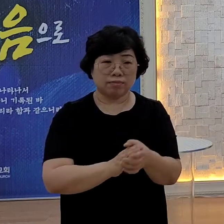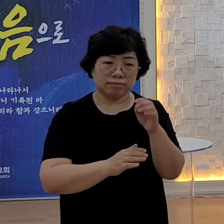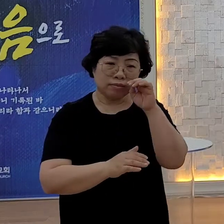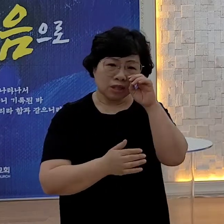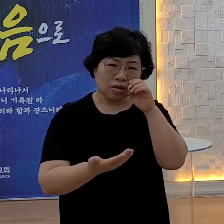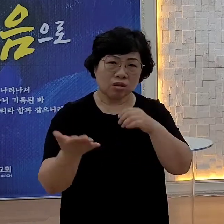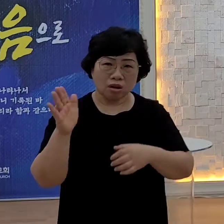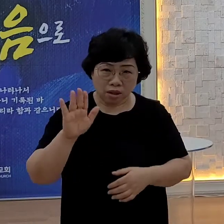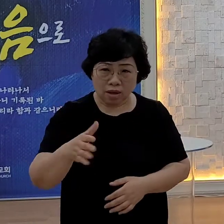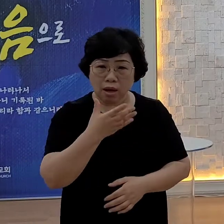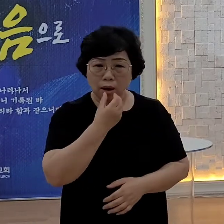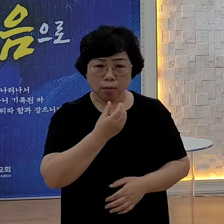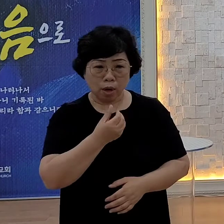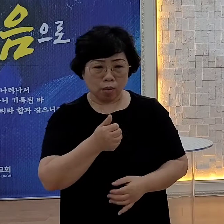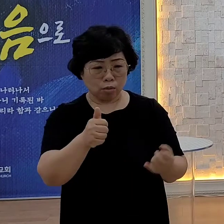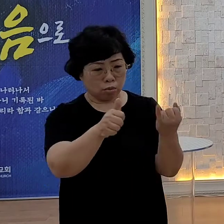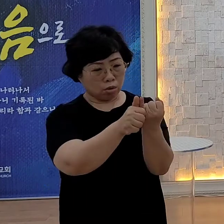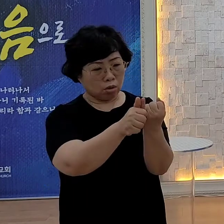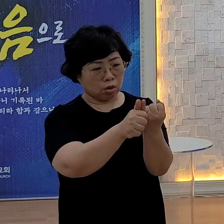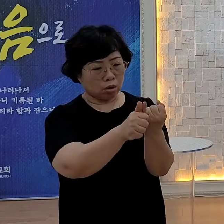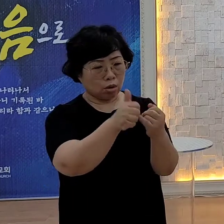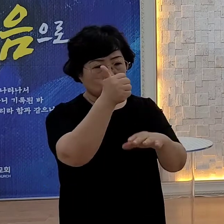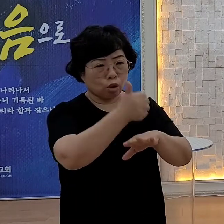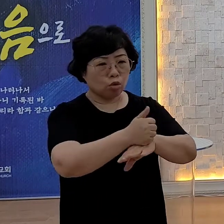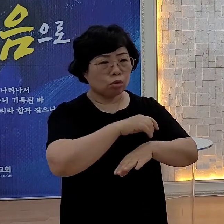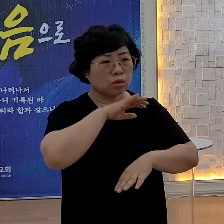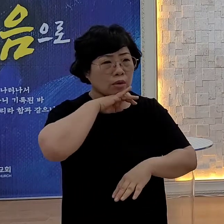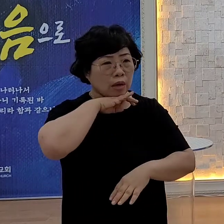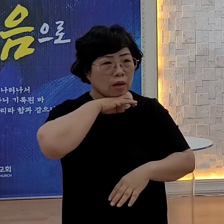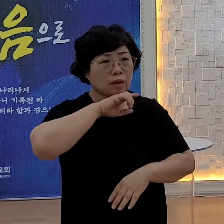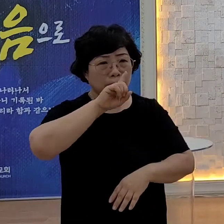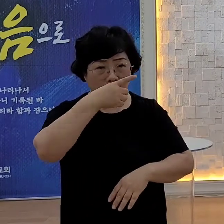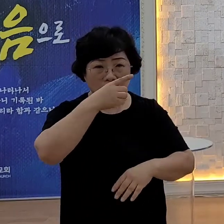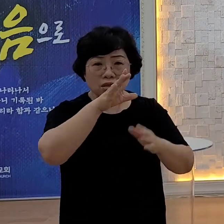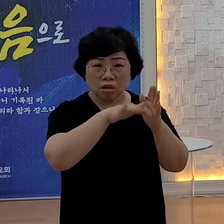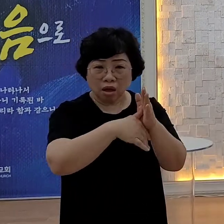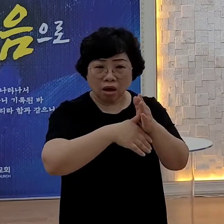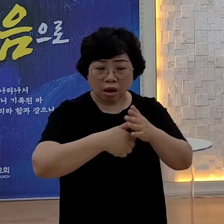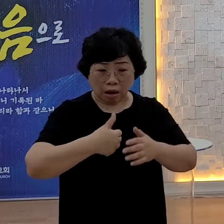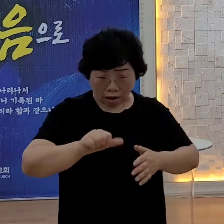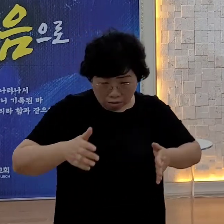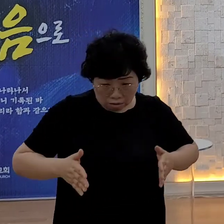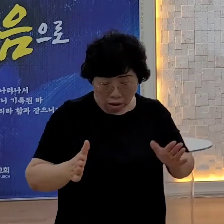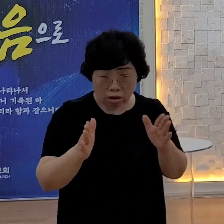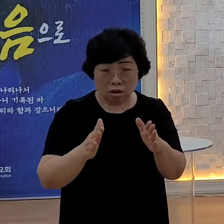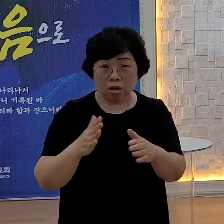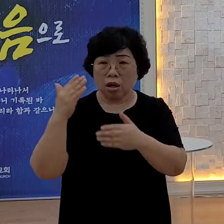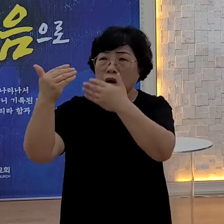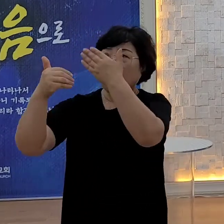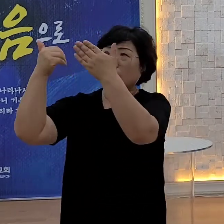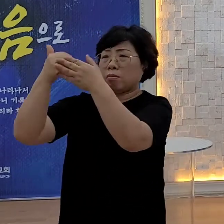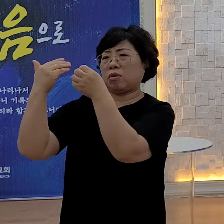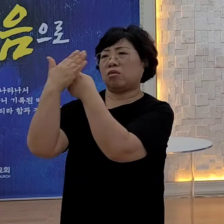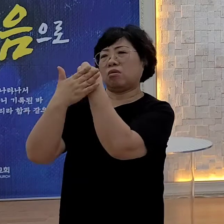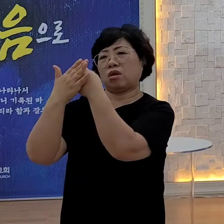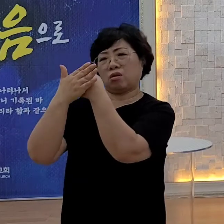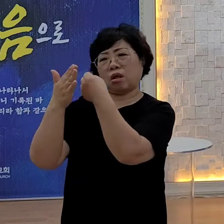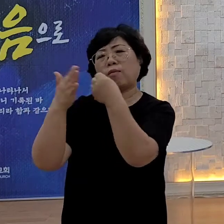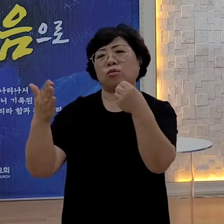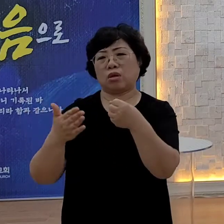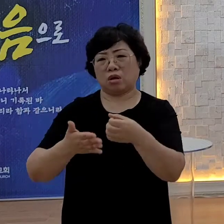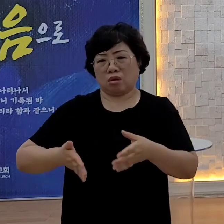그래서 근데 결과는 어떻게 됐습니까? 전적인 하나님의 은혜로 그들은 후손을